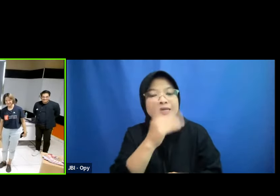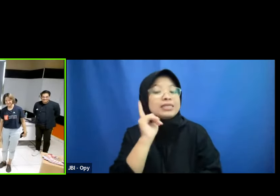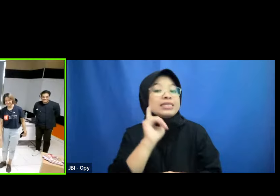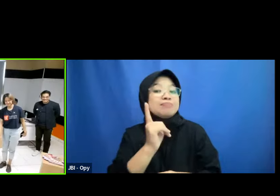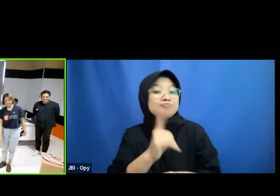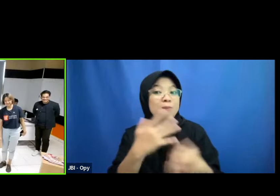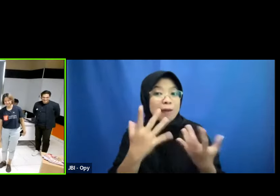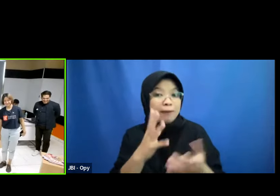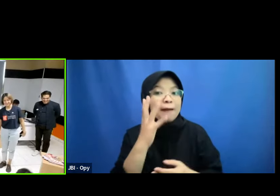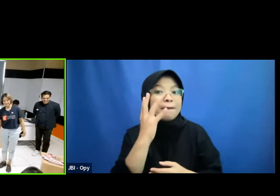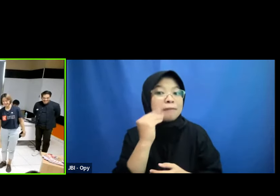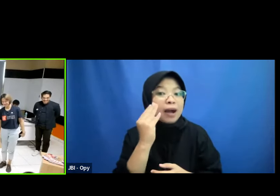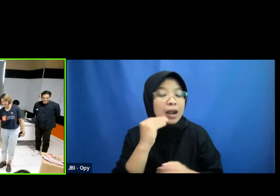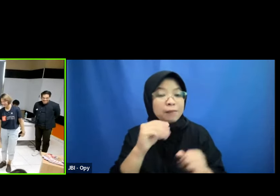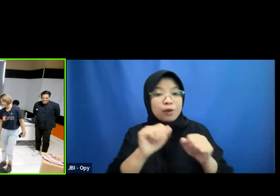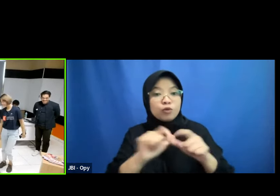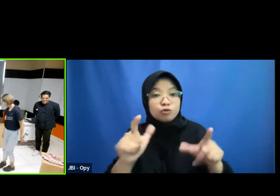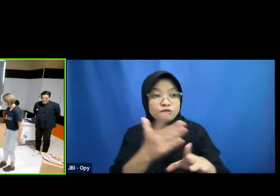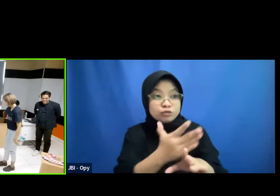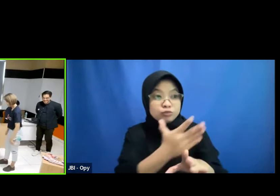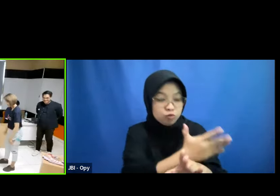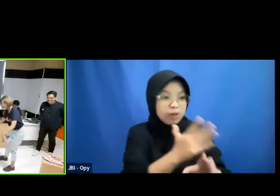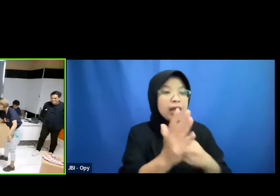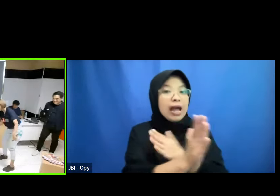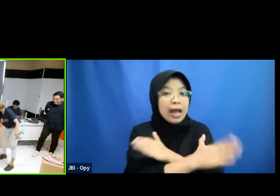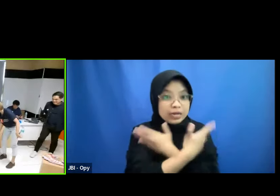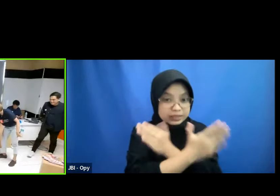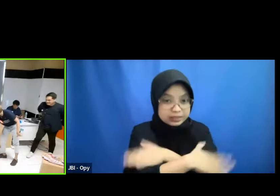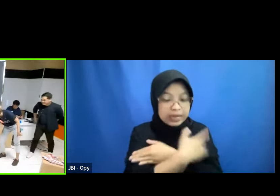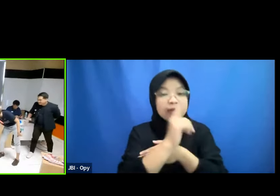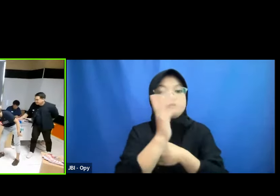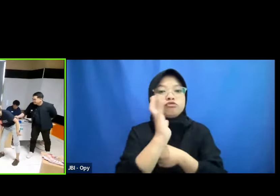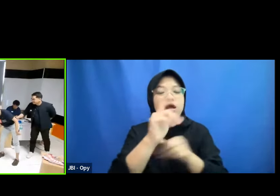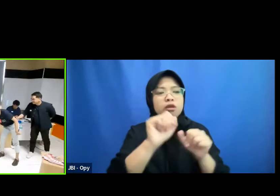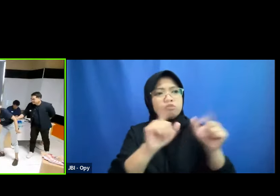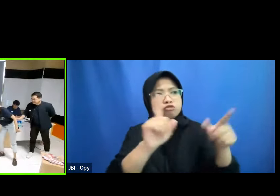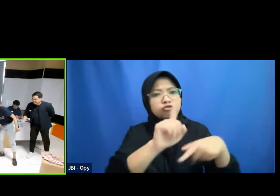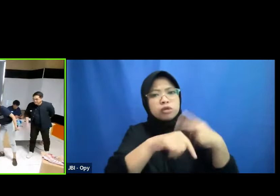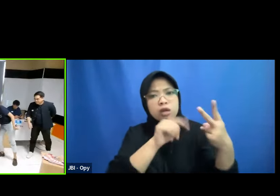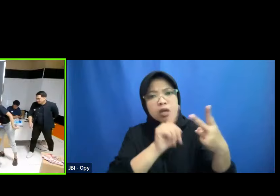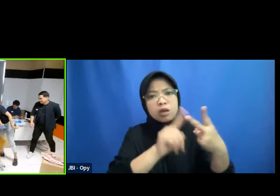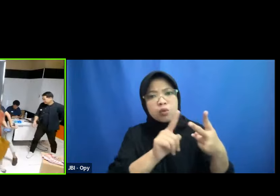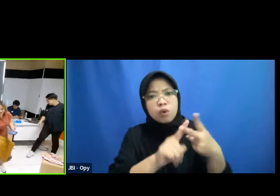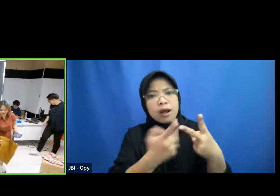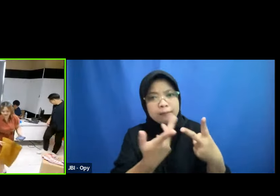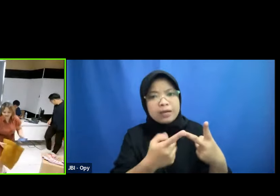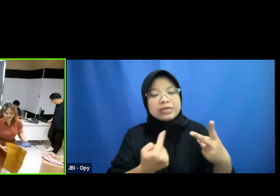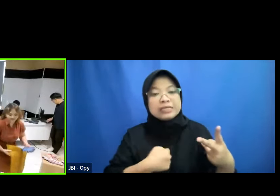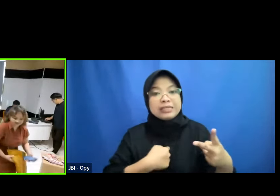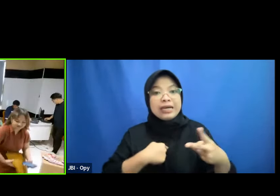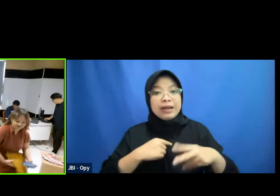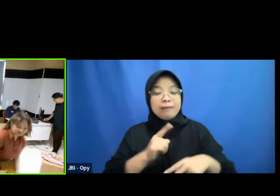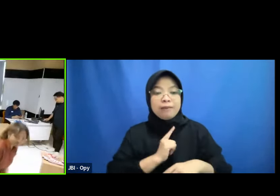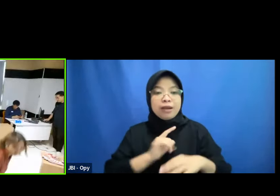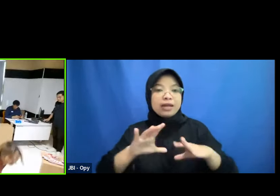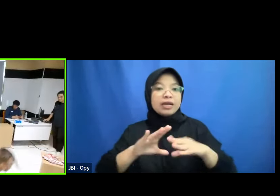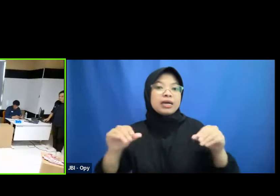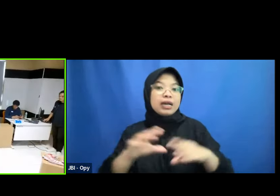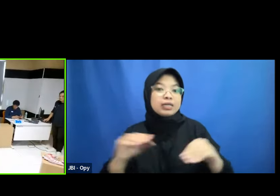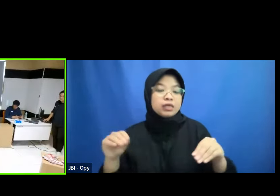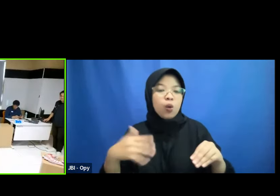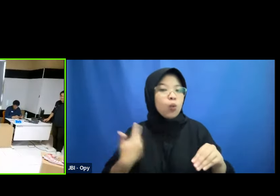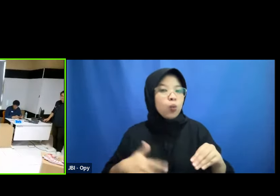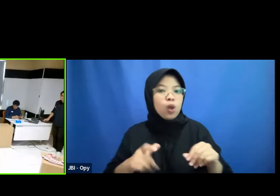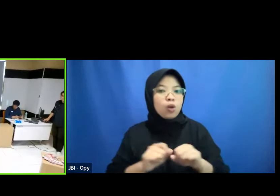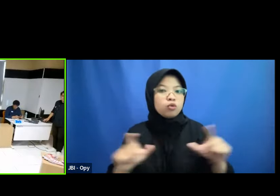pengalaman alumni yang dari Aceh dan yang kedua e sebenarnya di e industri aku kerja eh cukup banyak